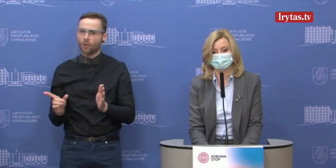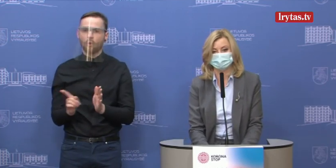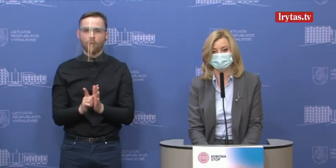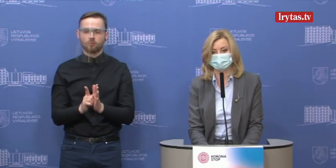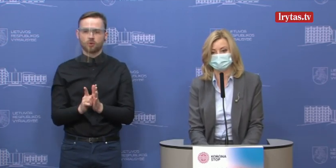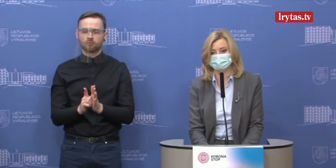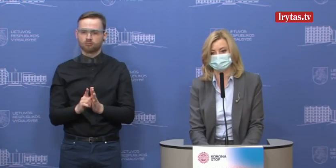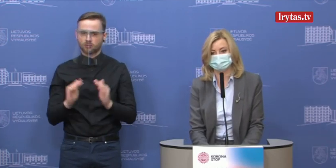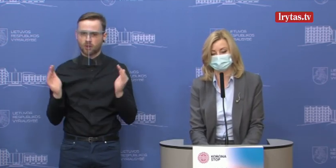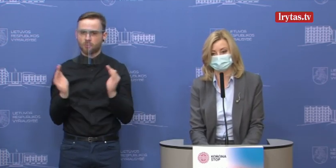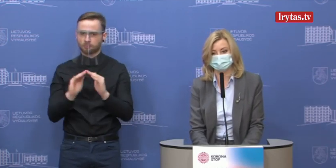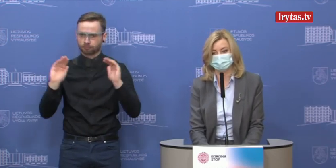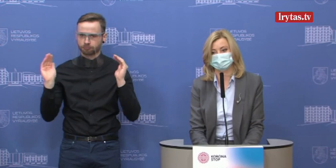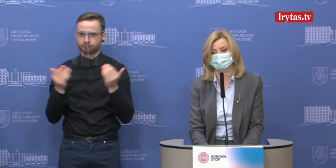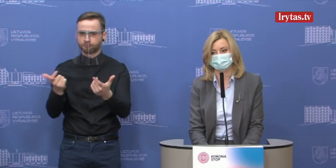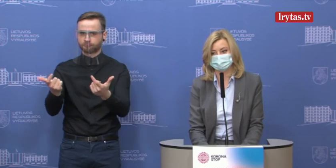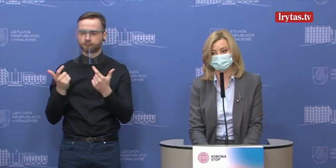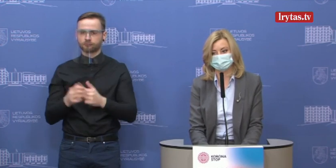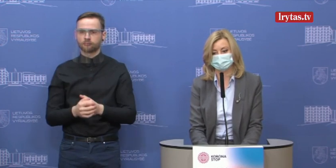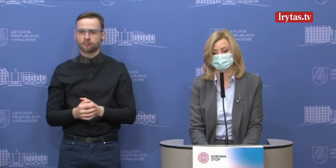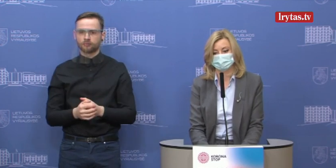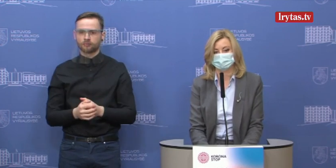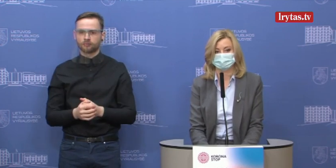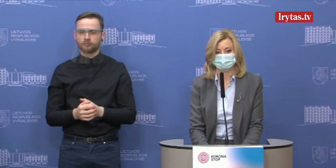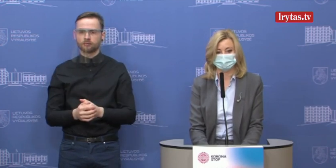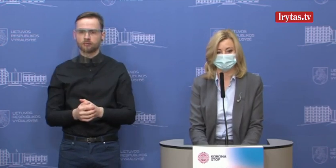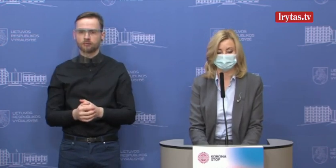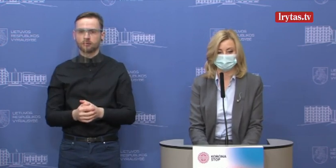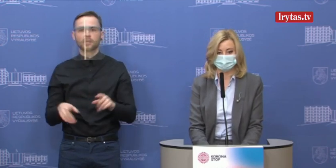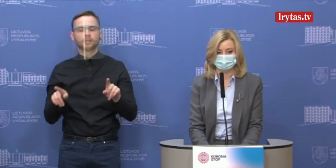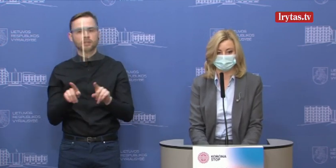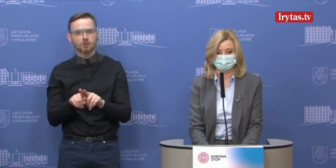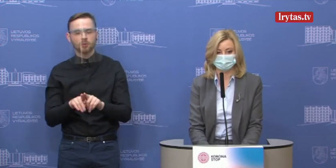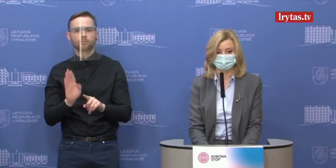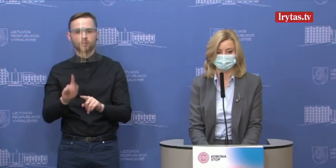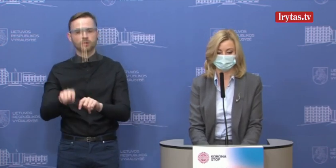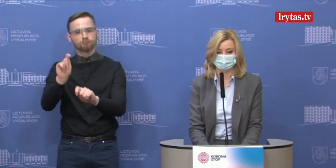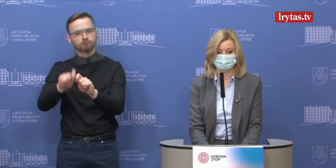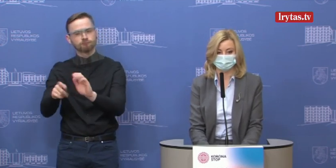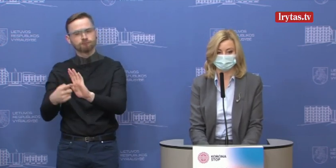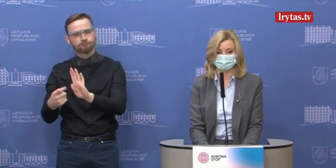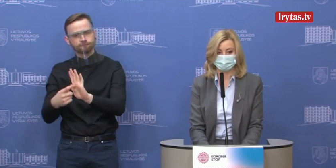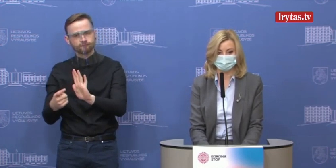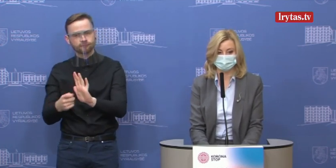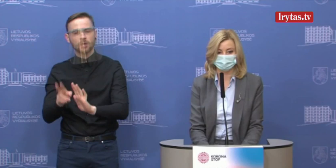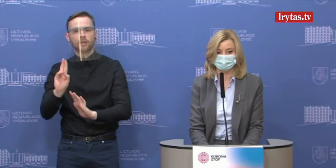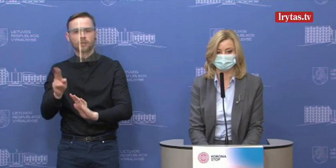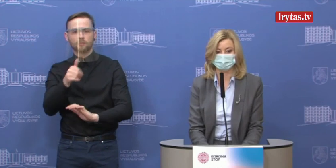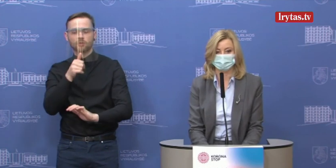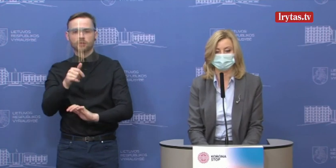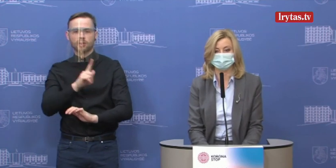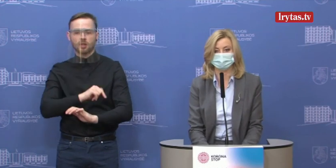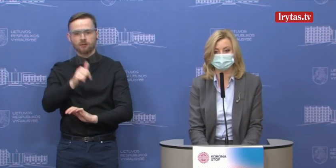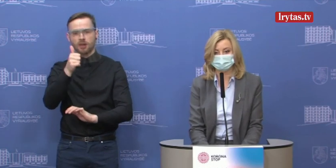izoliacija. Nacionalinis visuomenės centras jūs anketuos ir tie žmonės privalės laikytis 14 dienų izoliacijos, kol